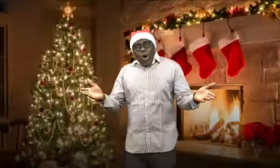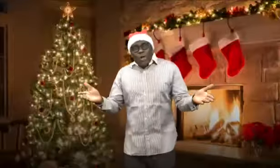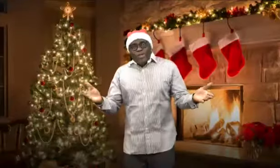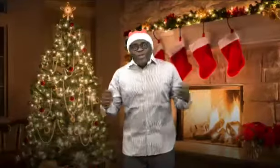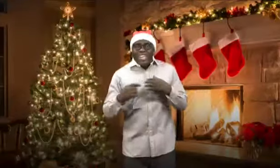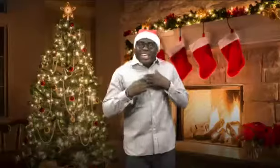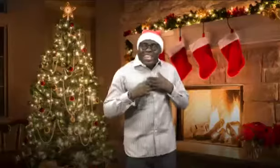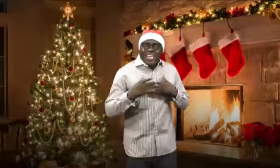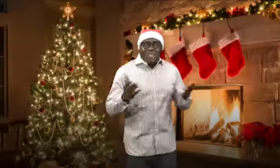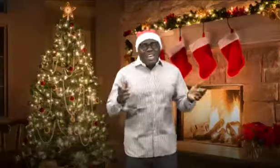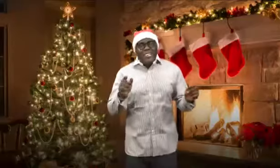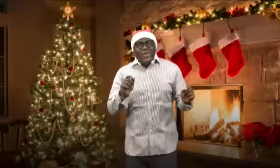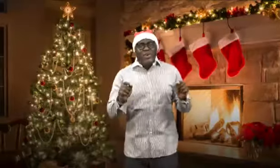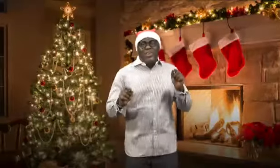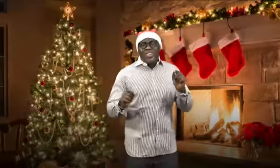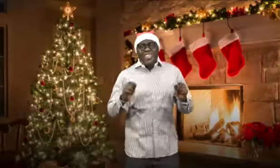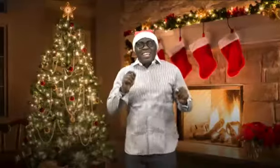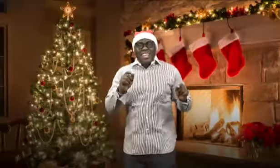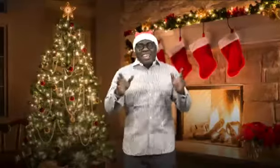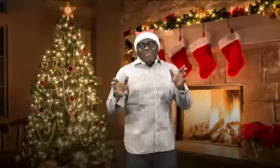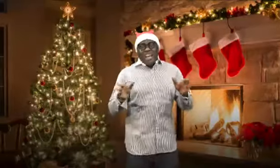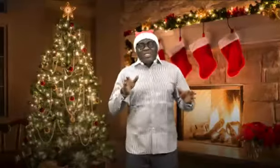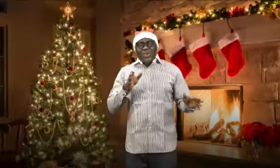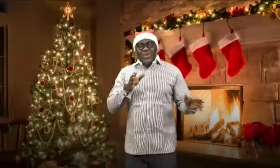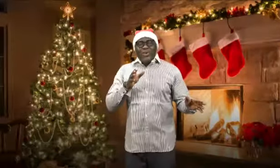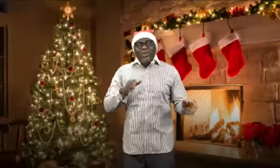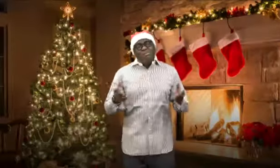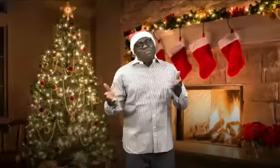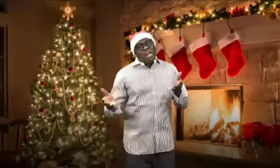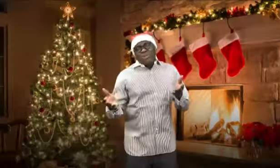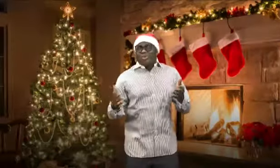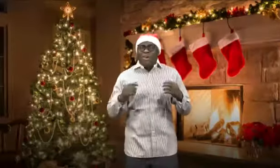Year. Odun de emi ajo, emi ajo, ma dupe ore.